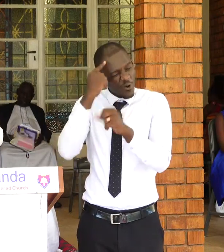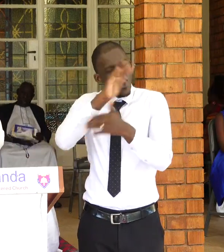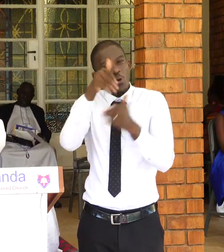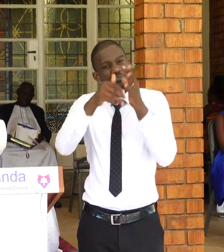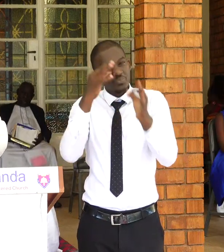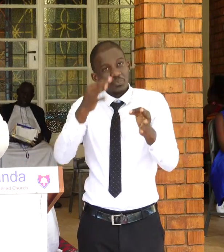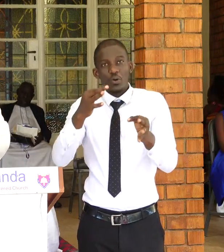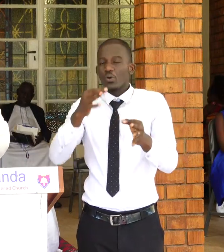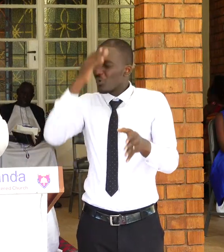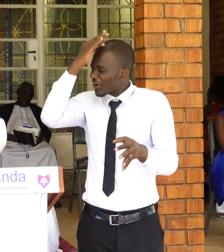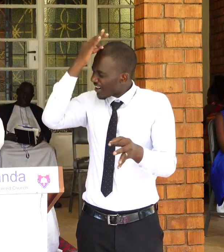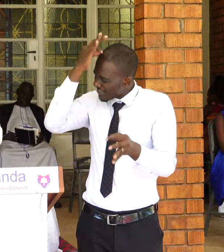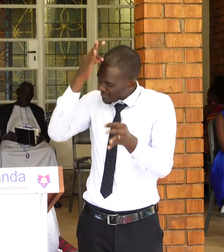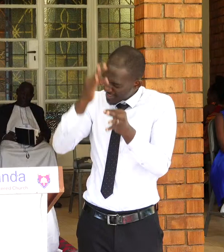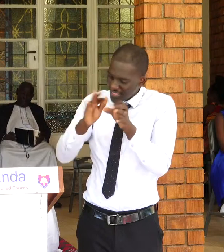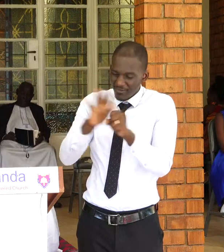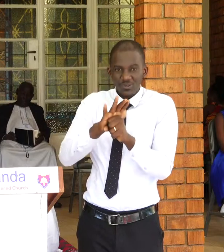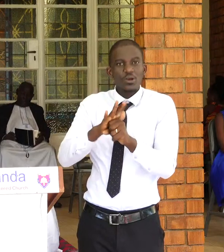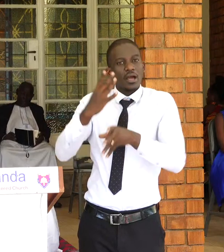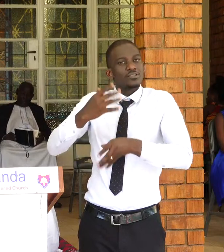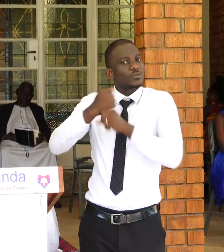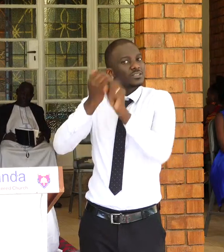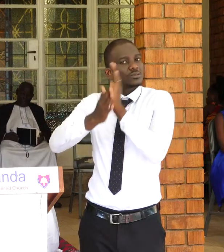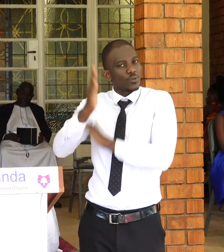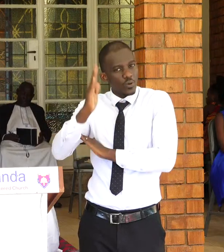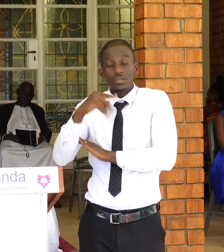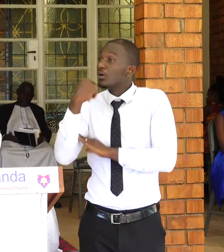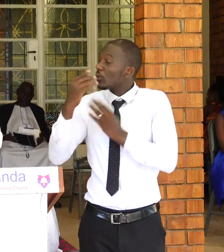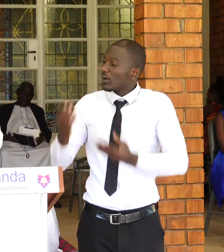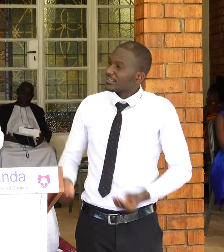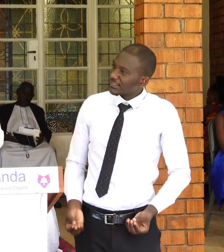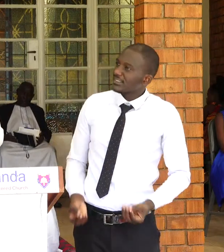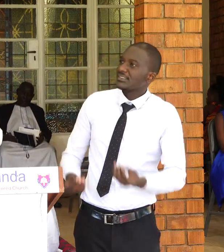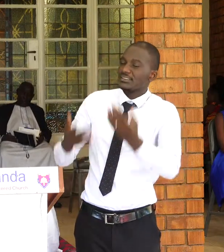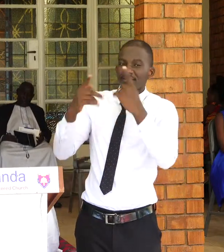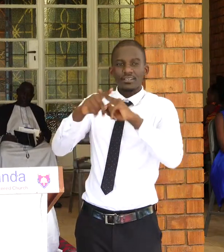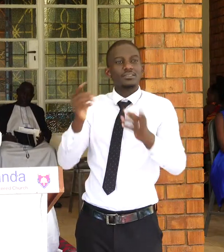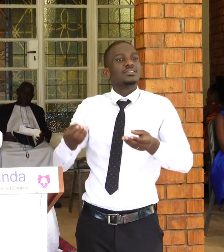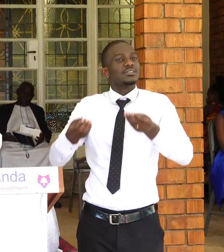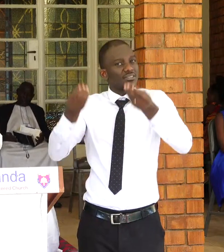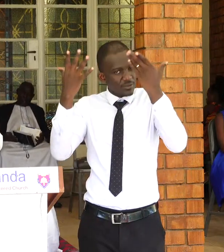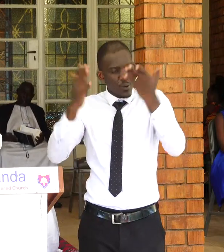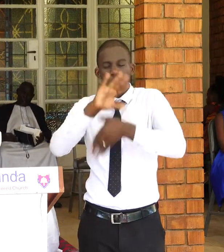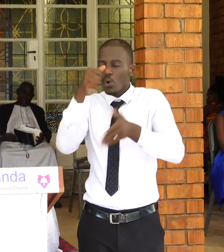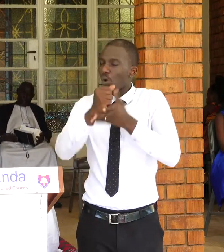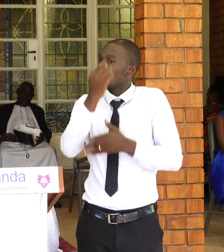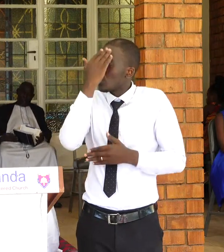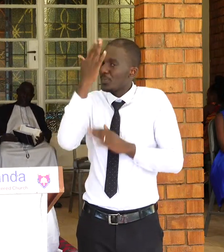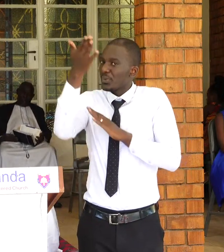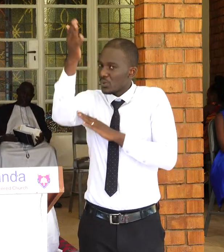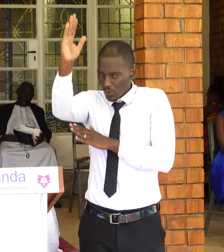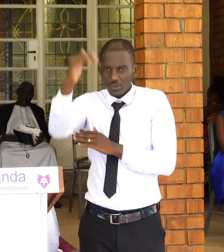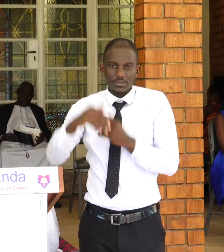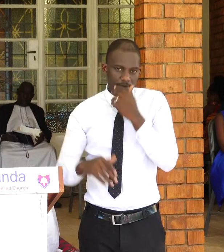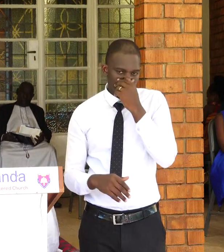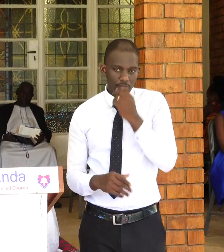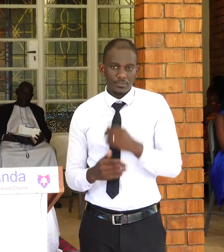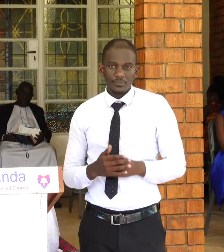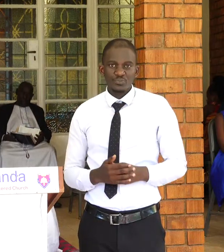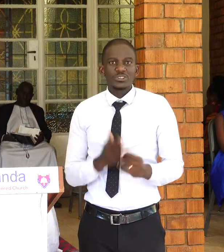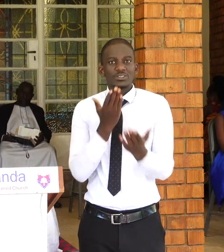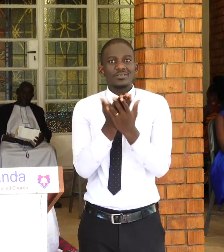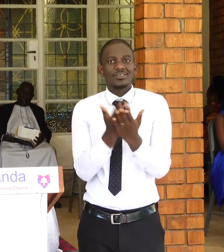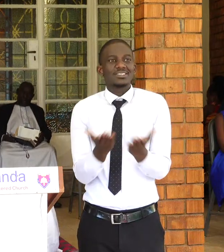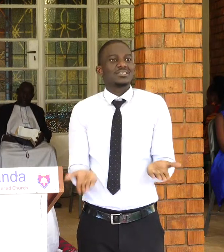Ekyo Katonda akikolera bonna abawaddeyo saddaaka. Ekyo Katonda akikolera bonna abagondera ekigambo kye. Situkako